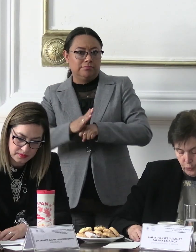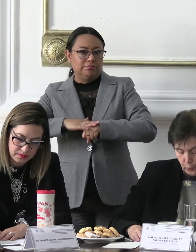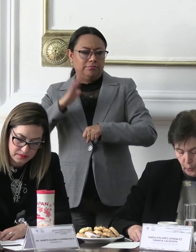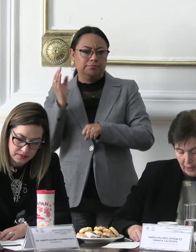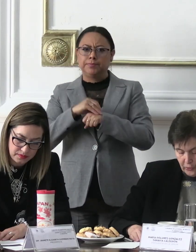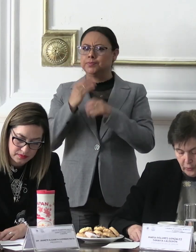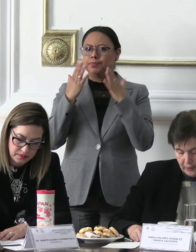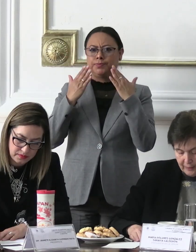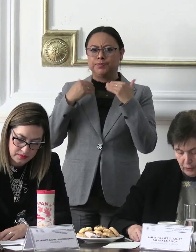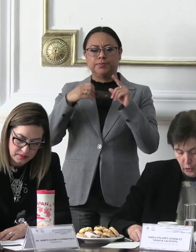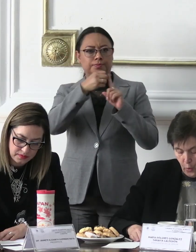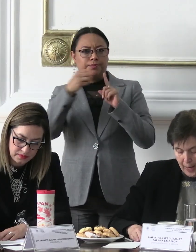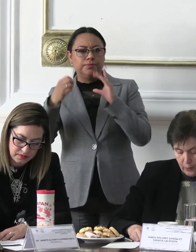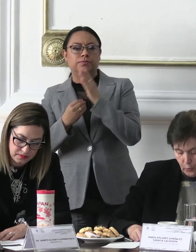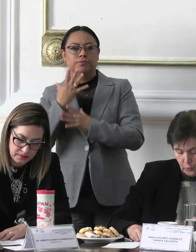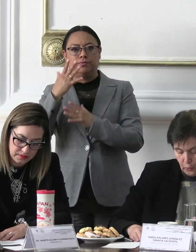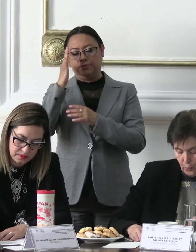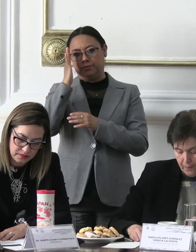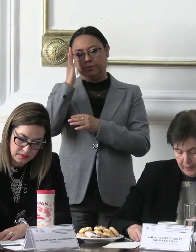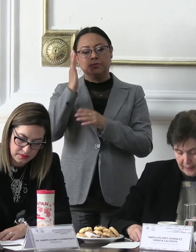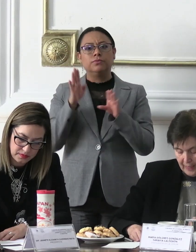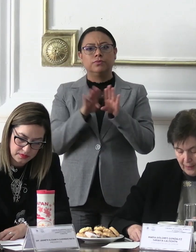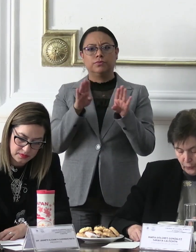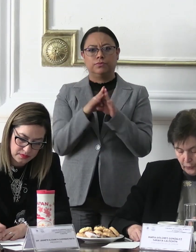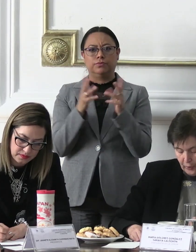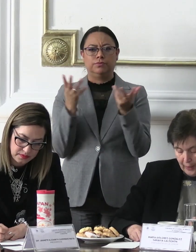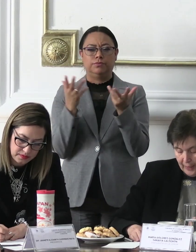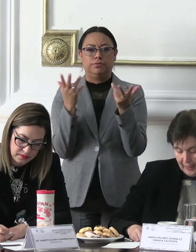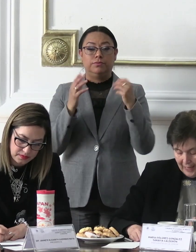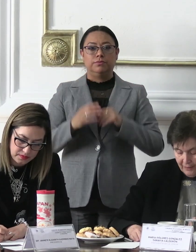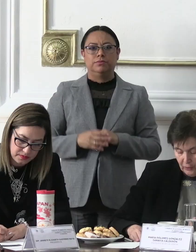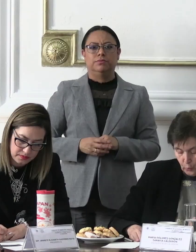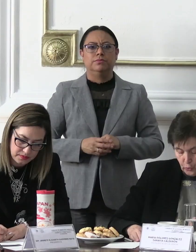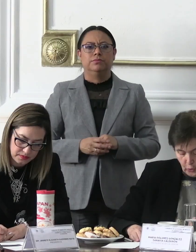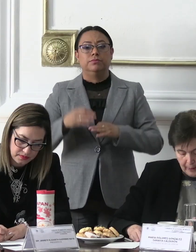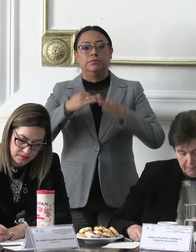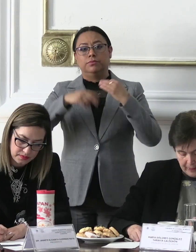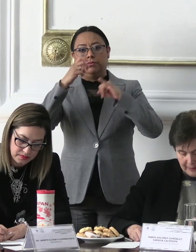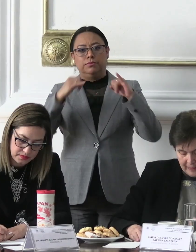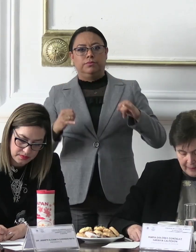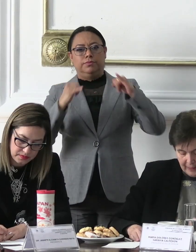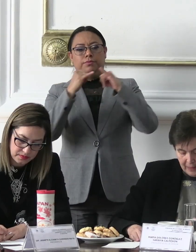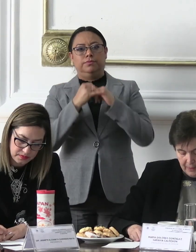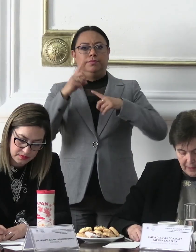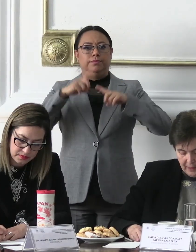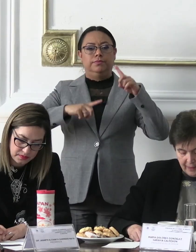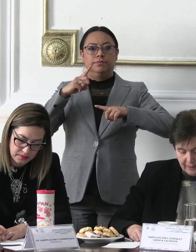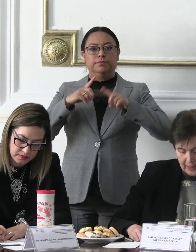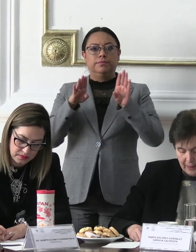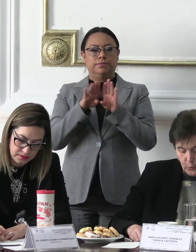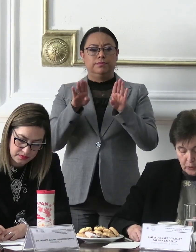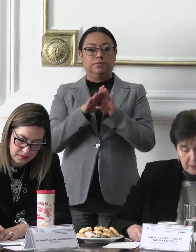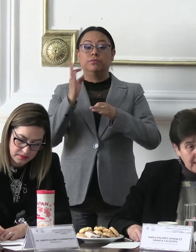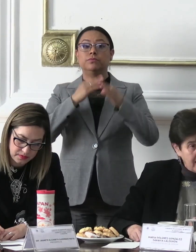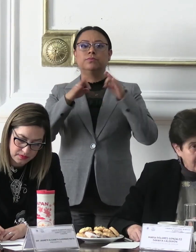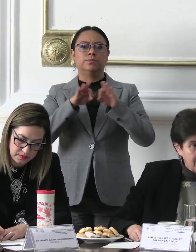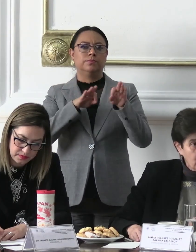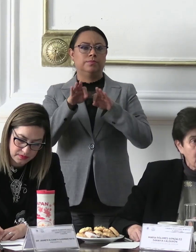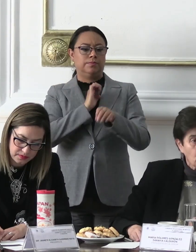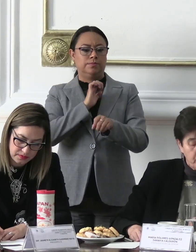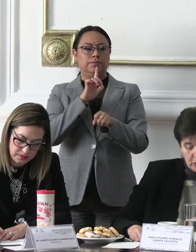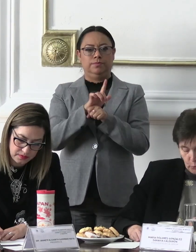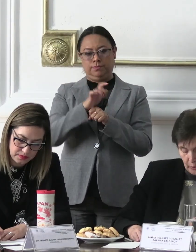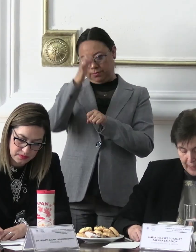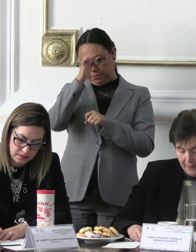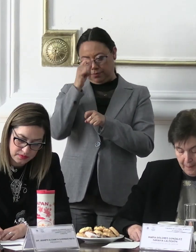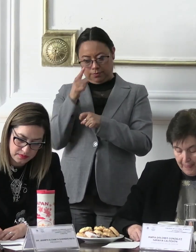una reestructuración que se dio a costos compensados. La institución depende en gran medida del trabajo especializado